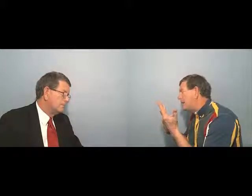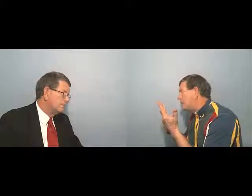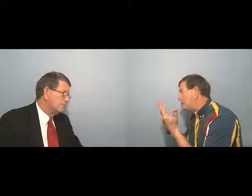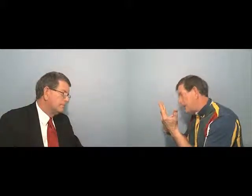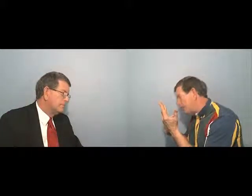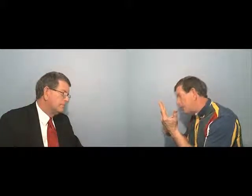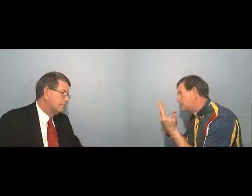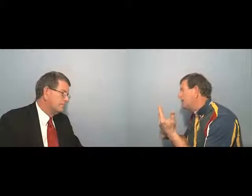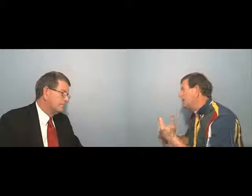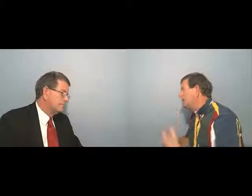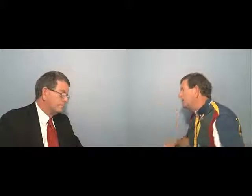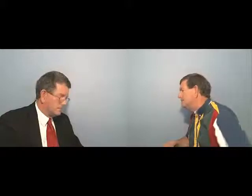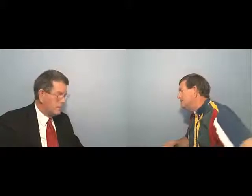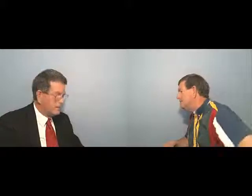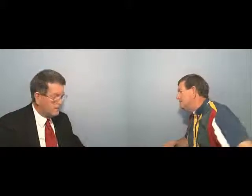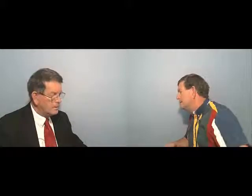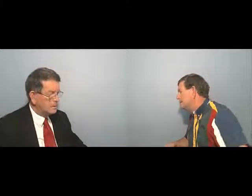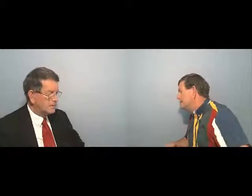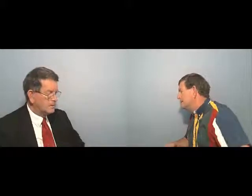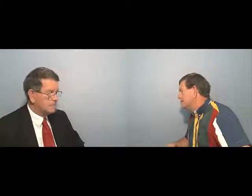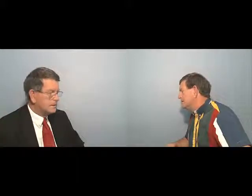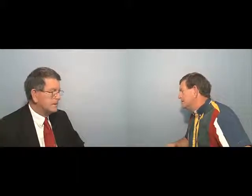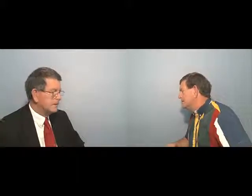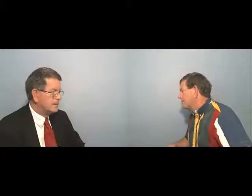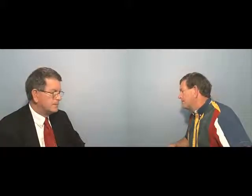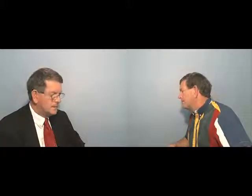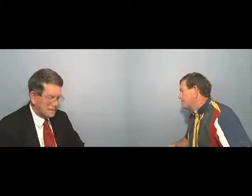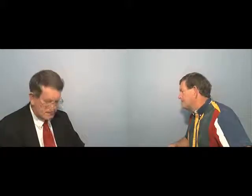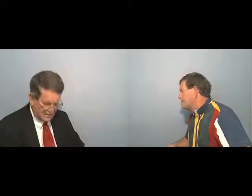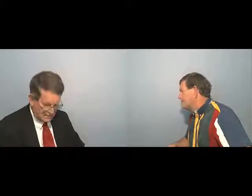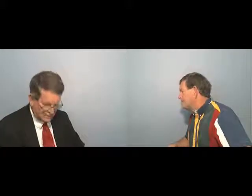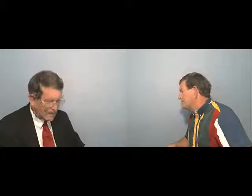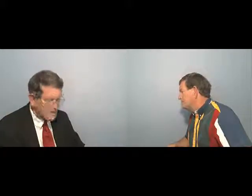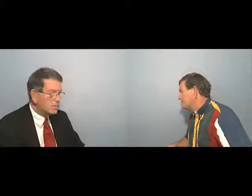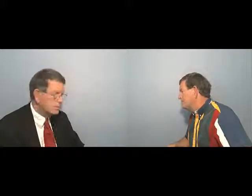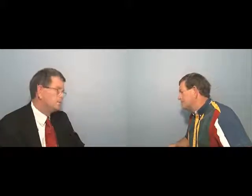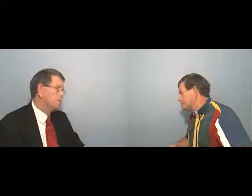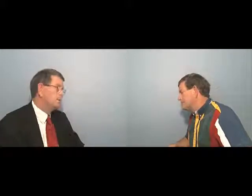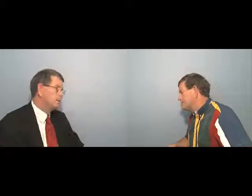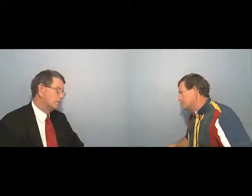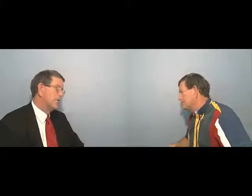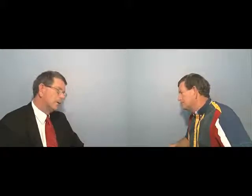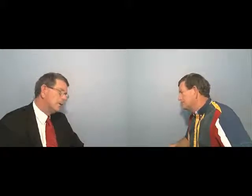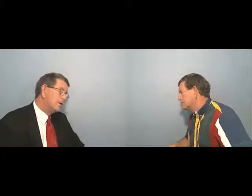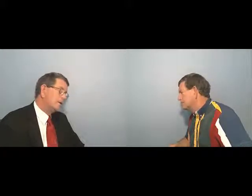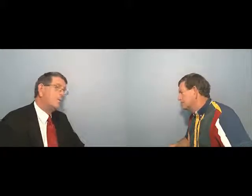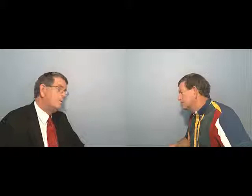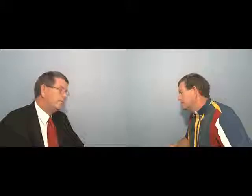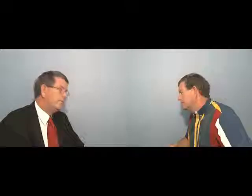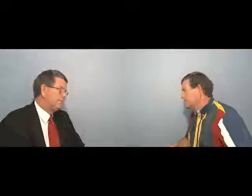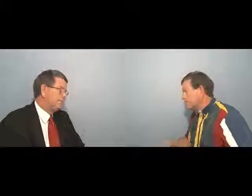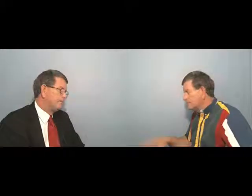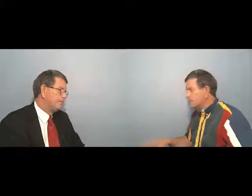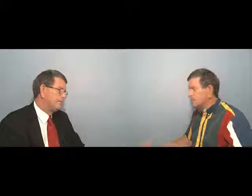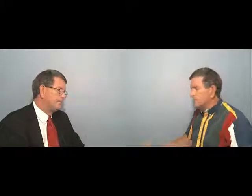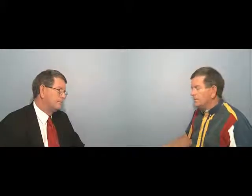est important. Oui, ça je le sais. Tu as raison. Je suis d'accord avec toi pour une fois. Oh,